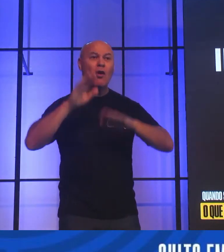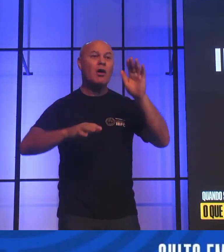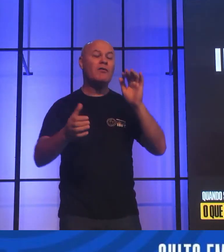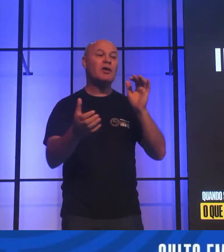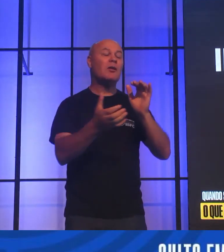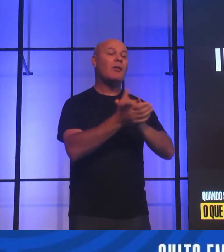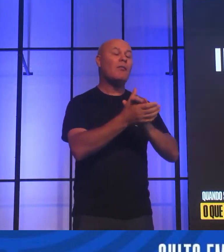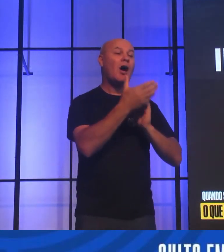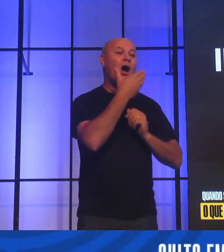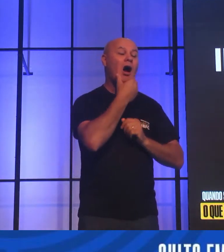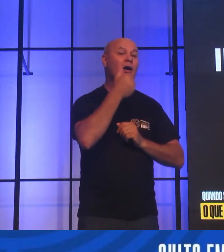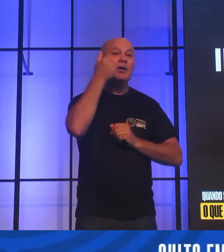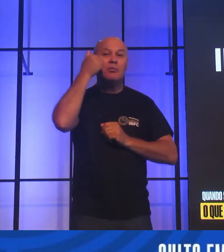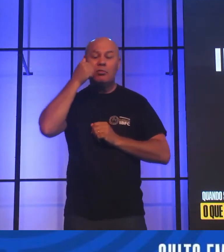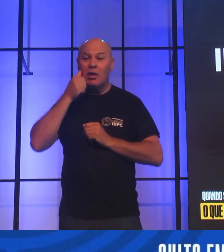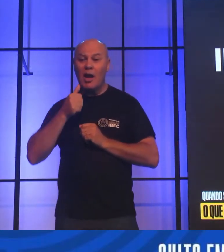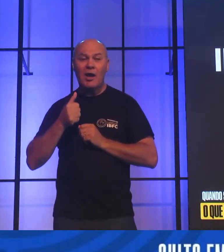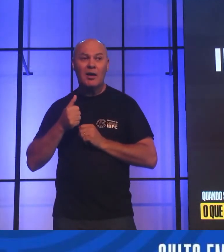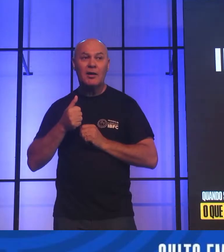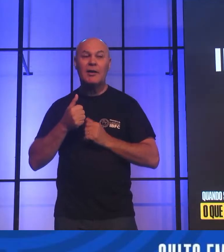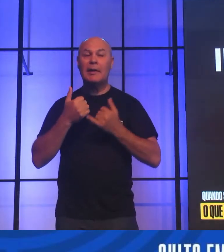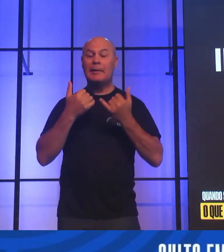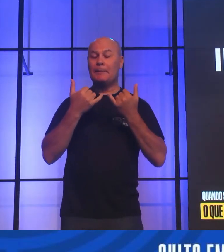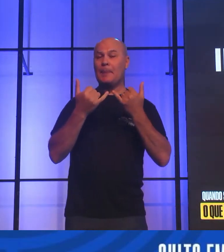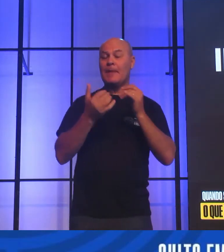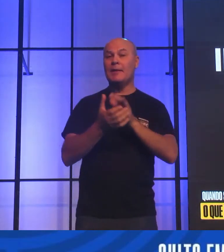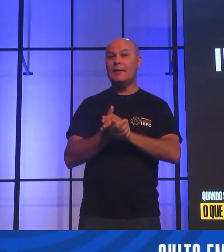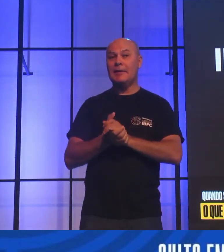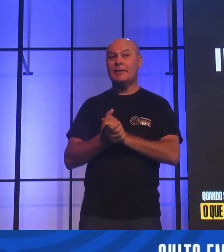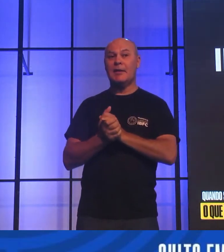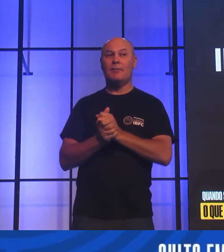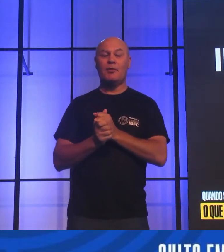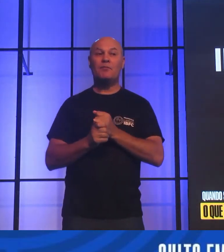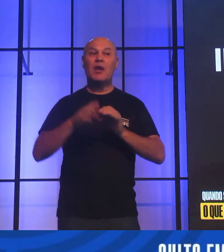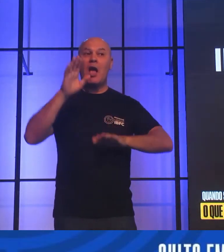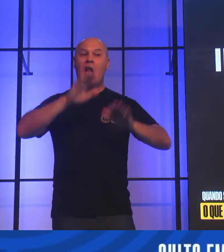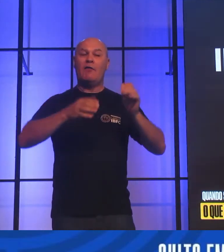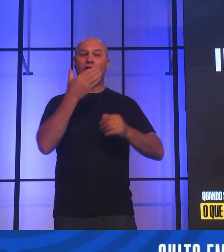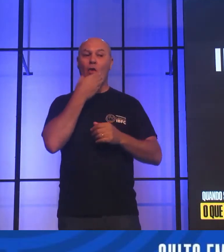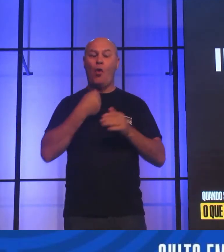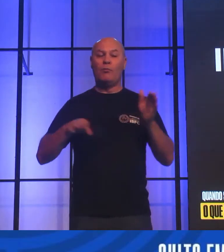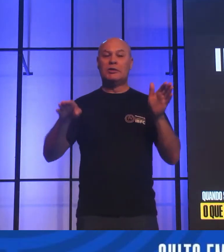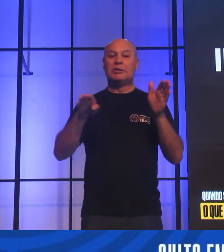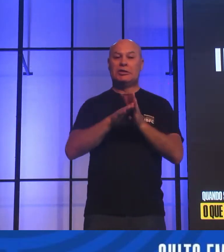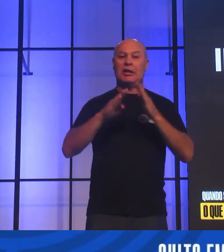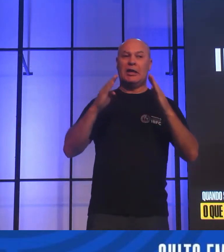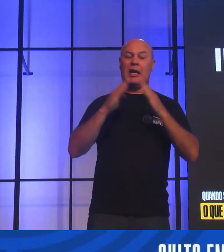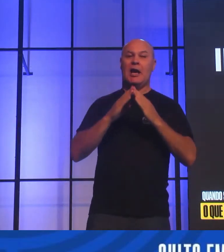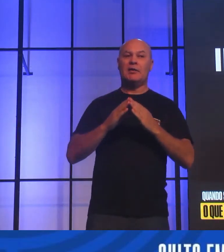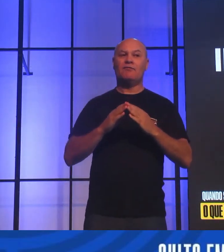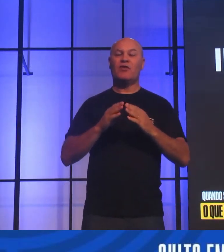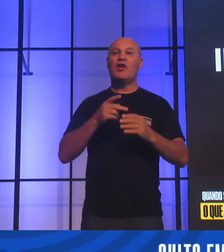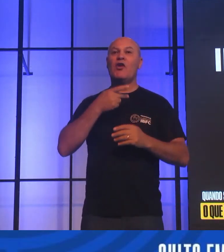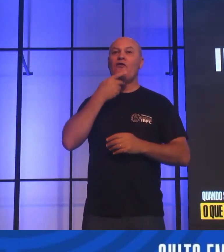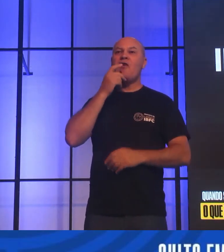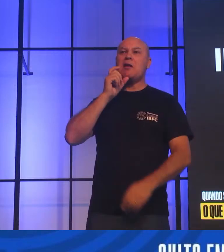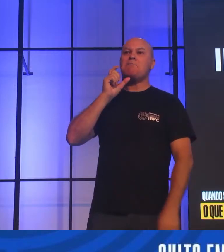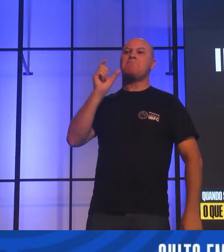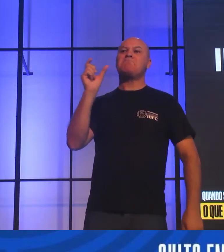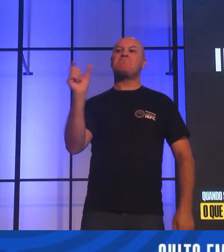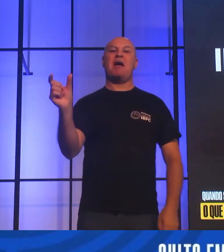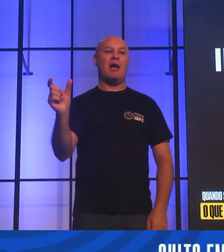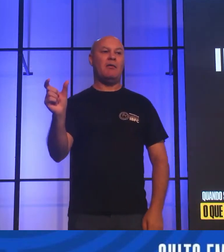diz exatamente aquilo que ele sabe que vai irritar a sua esposa, porque ela lhe cobrou em alguma coisa e ele